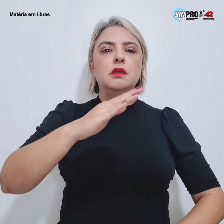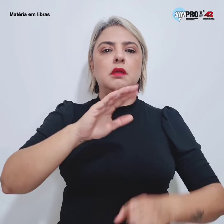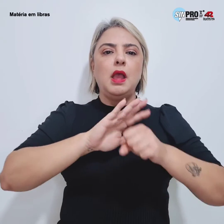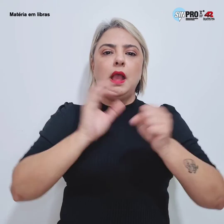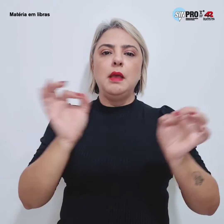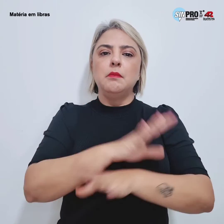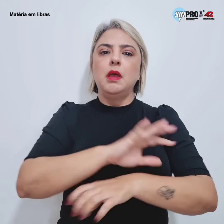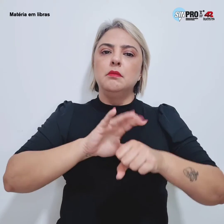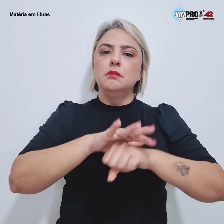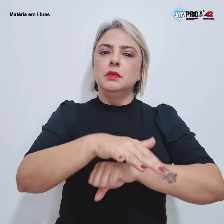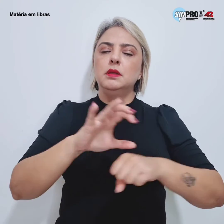a pandemia.